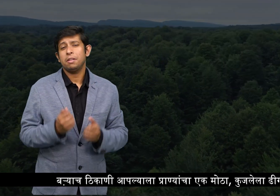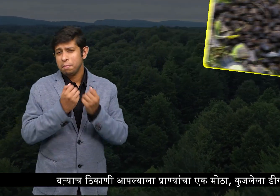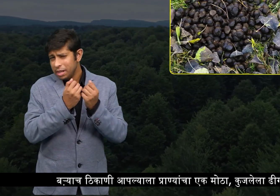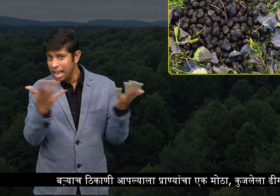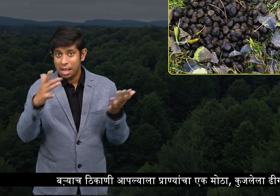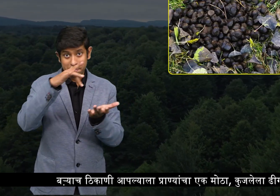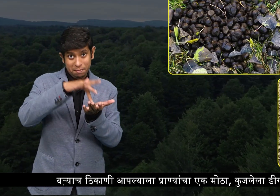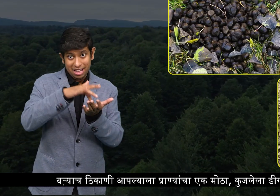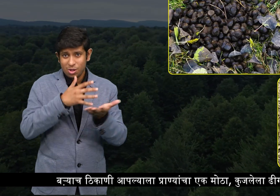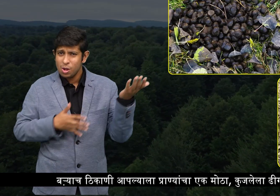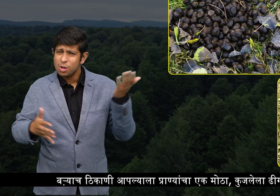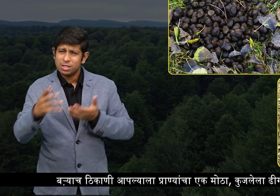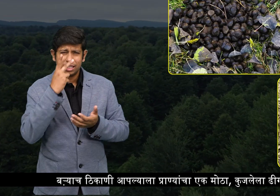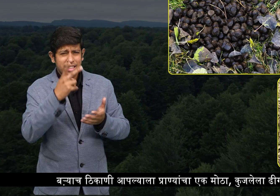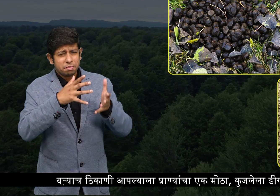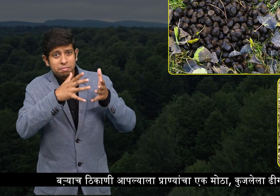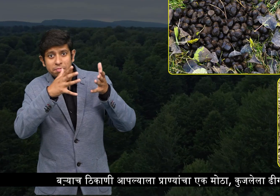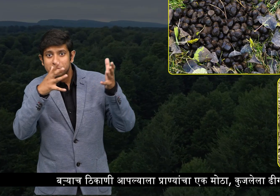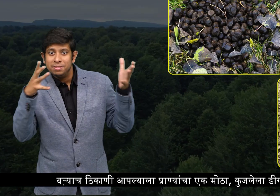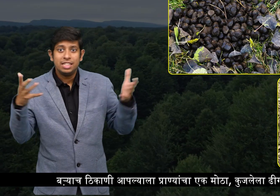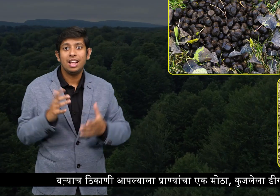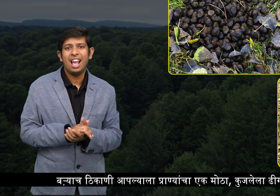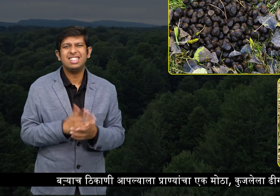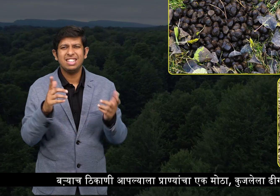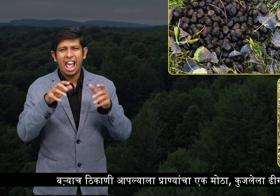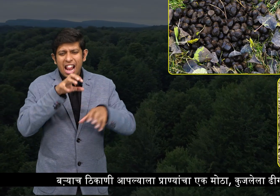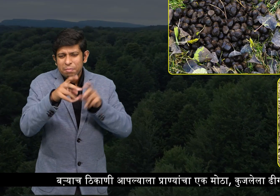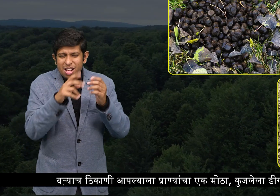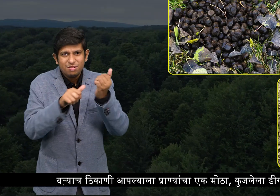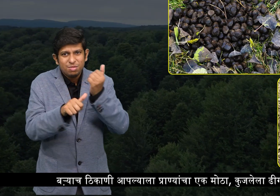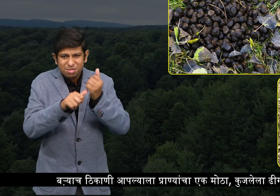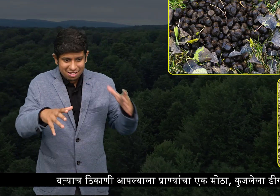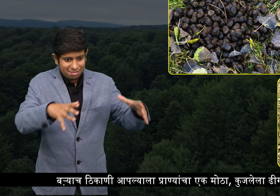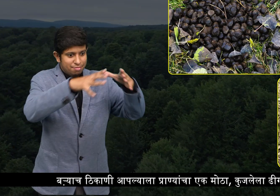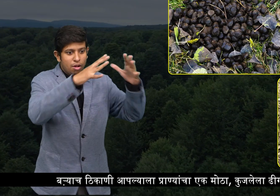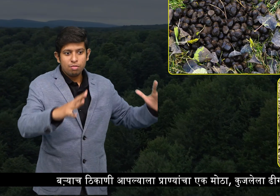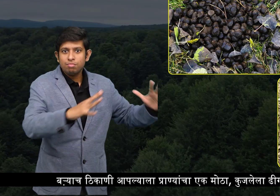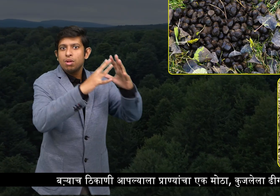बऱ्याच ठिकाणी आपल्याला प्राण्यांचा एक मोठा कुजलेला ढीग पडताना दिसतो.